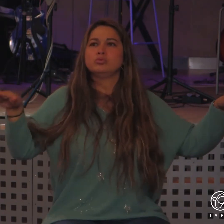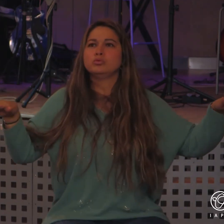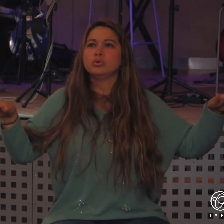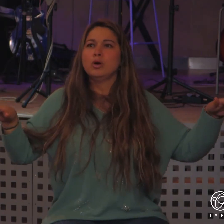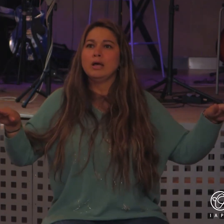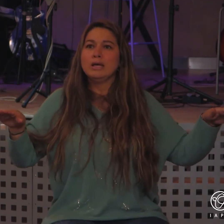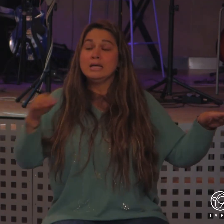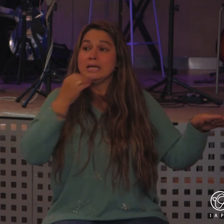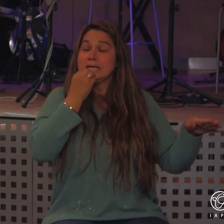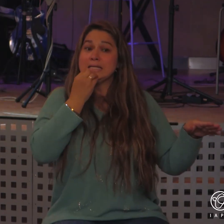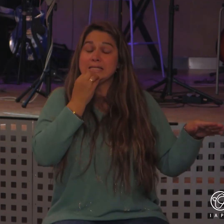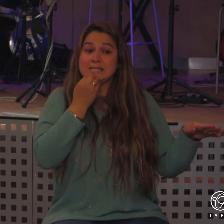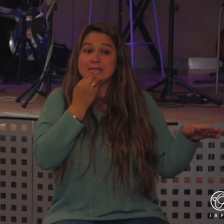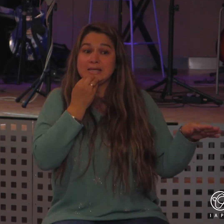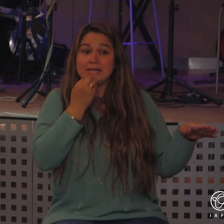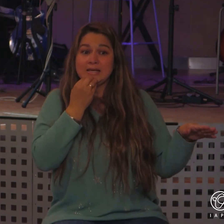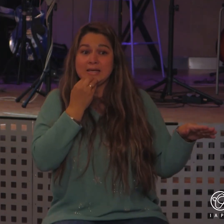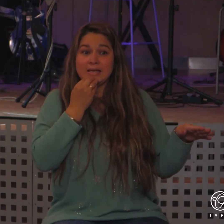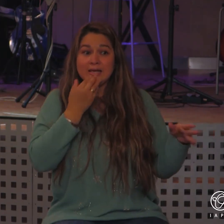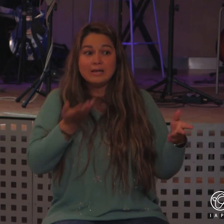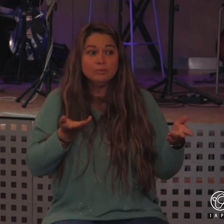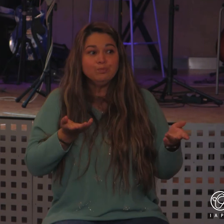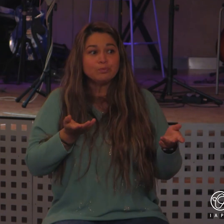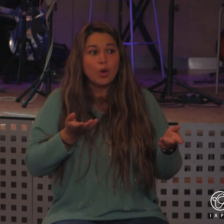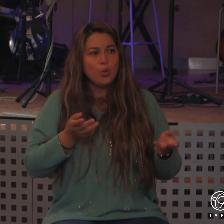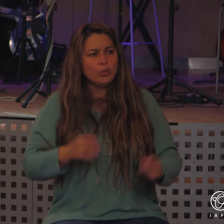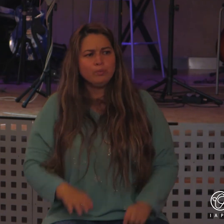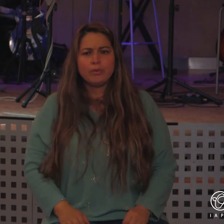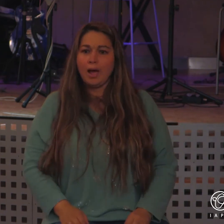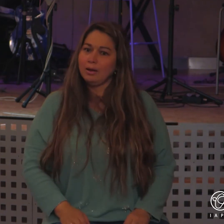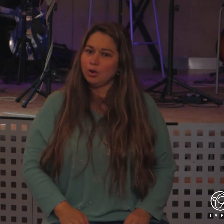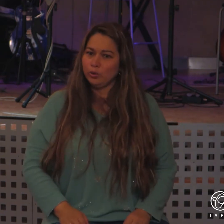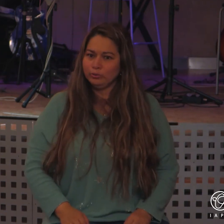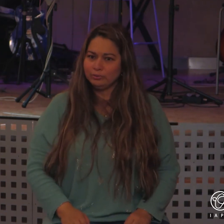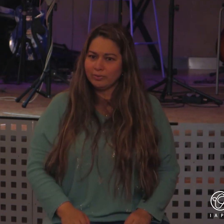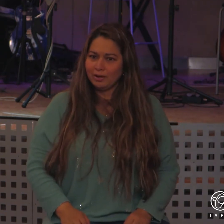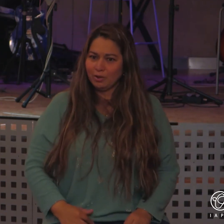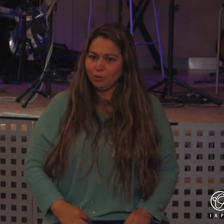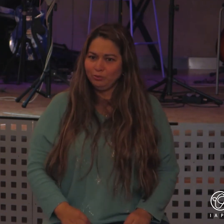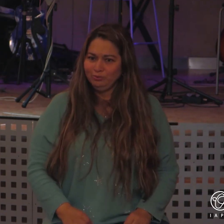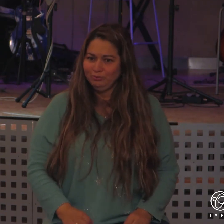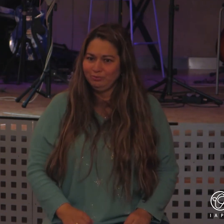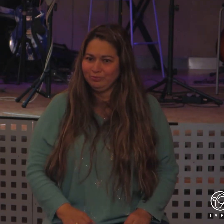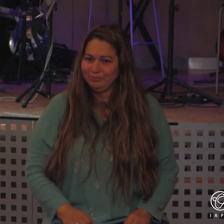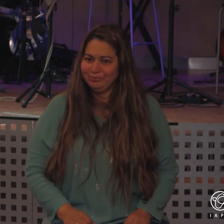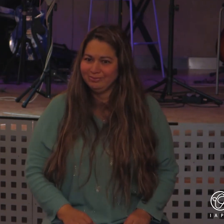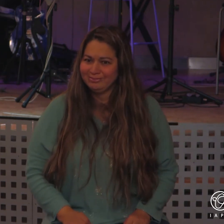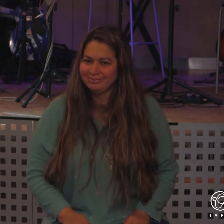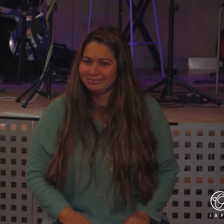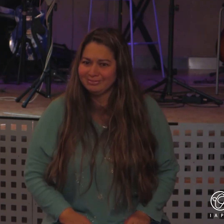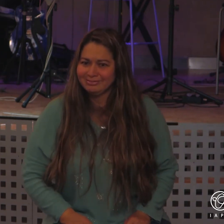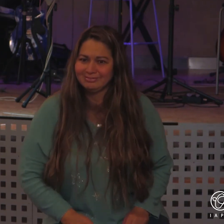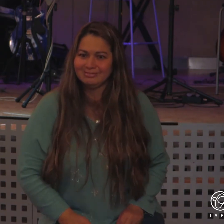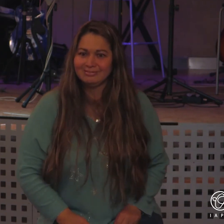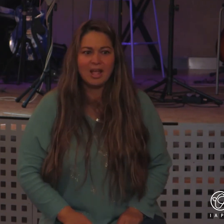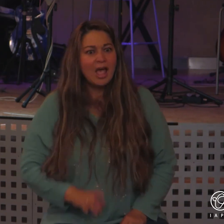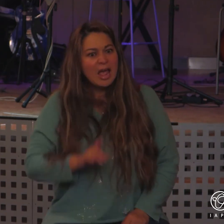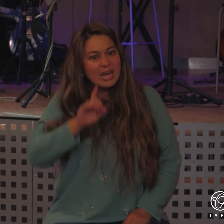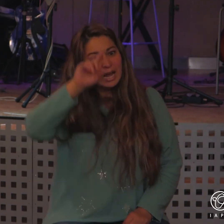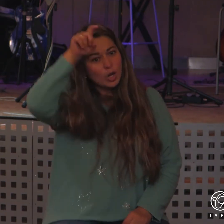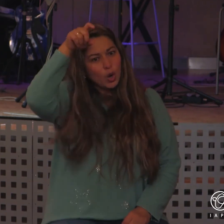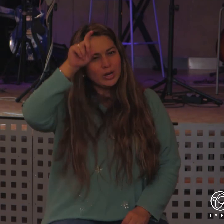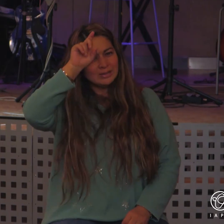cosas así, cuando las ataca un halcón, las ataca incluso hasta estos pájaros negros, ¿cómo se llaman?